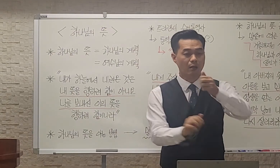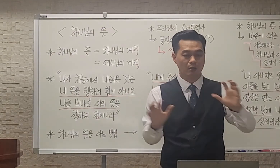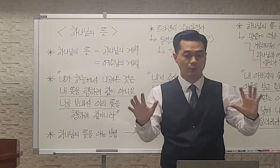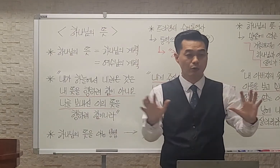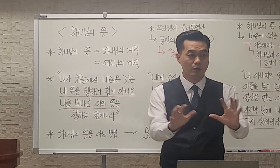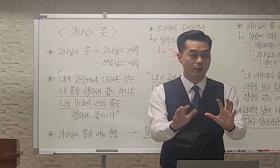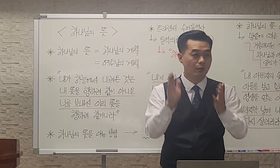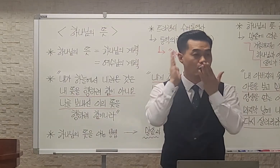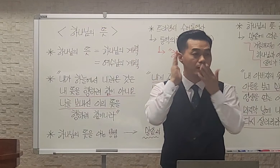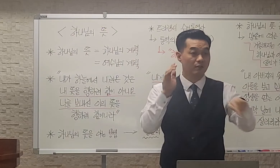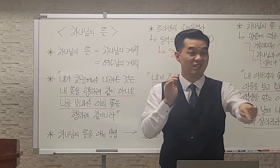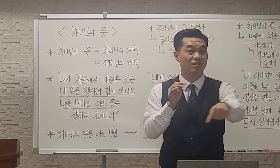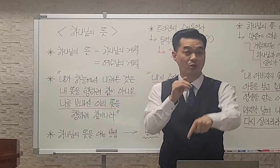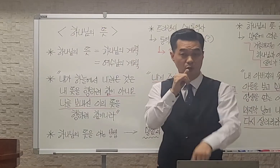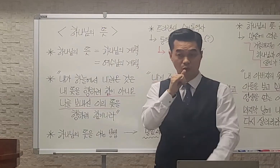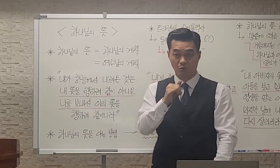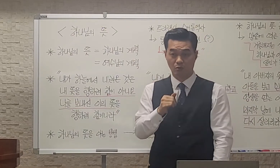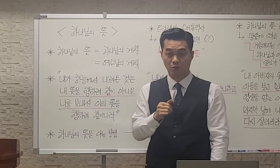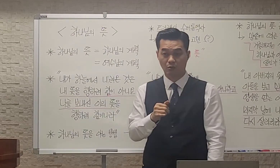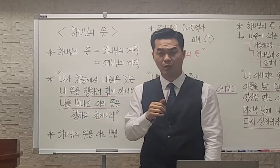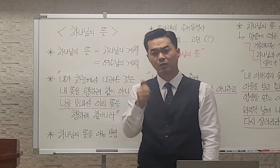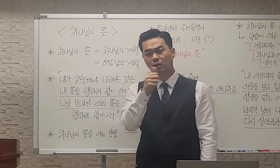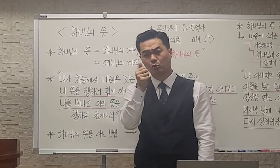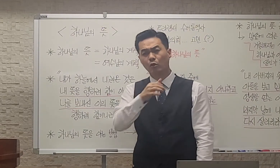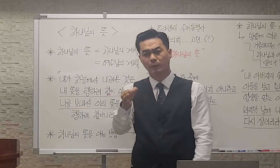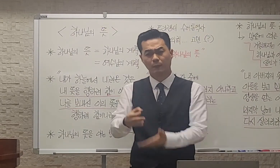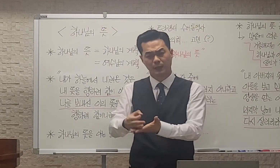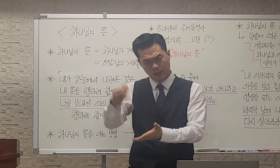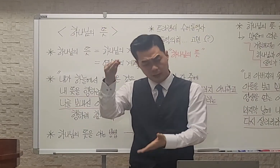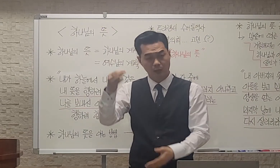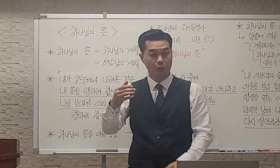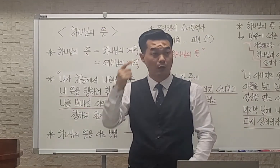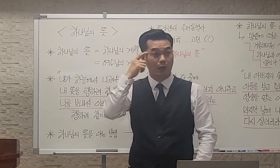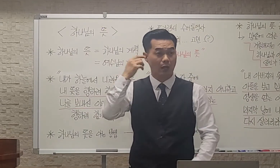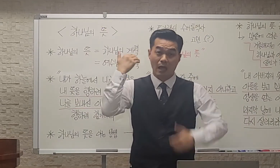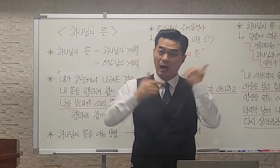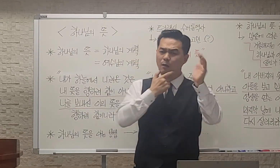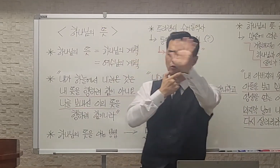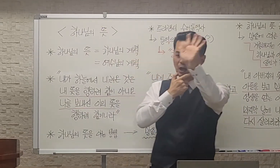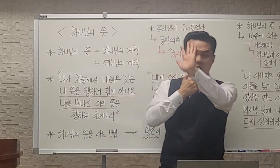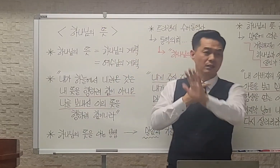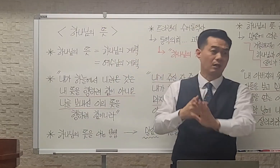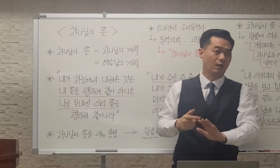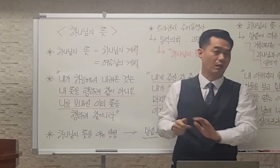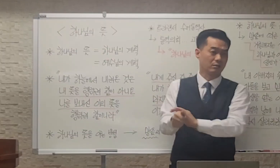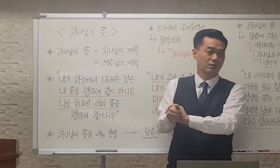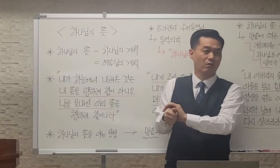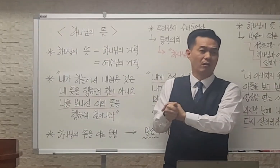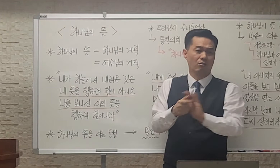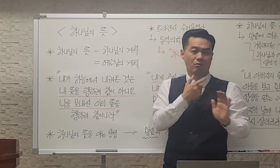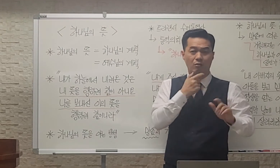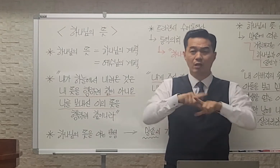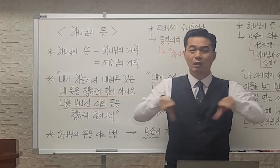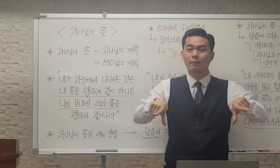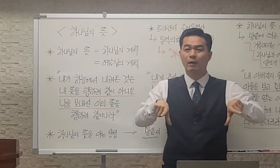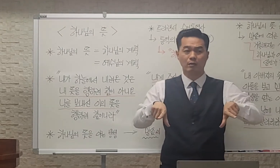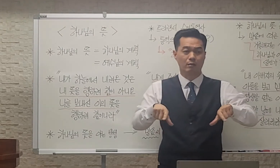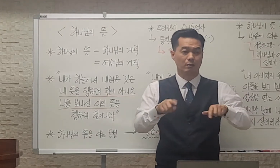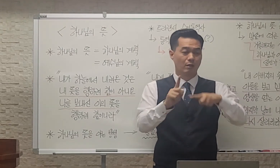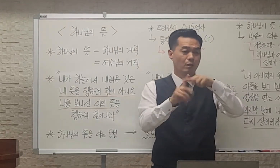다단계에 모인데 농인들이 있어요. 근데 통역비가 비싸요. 왜? 아무도 안 가니까 싫어해요. 일반